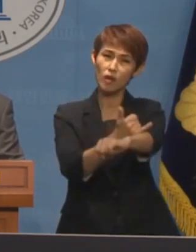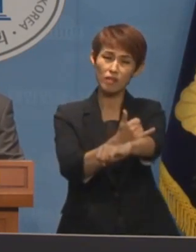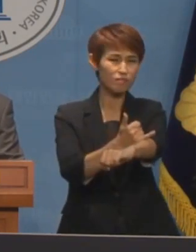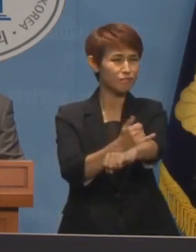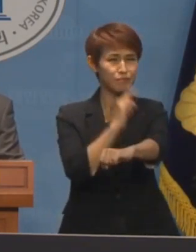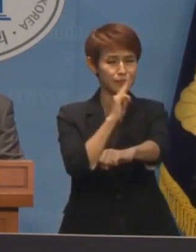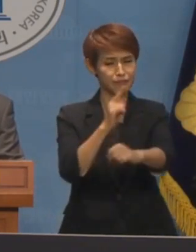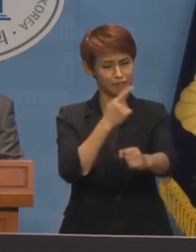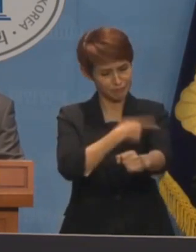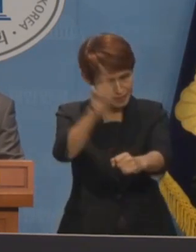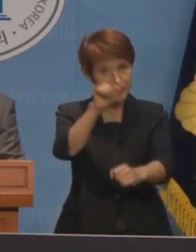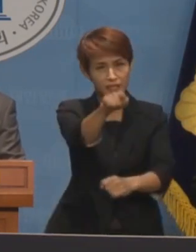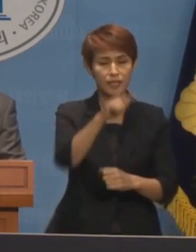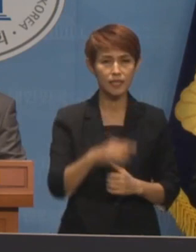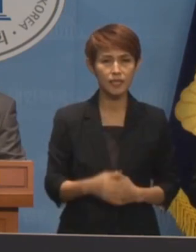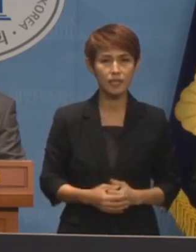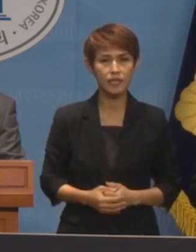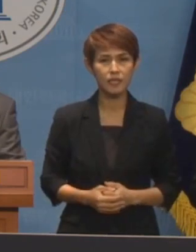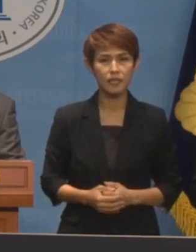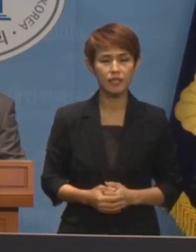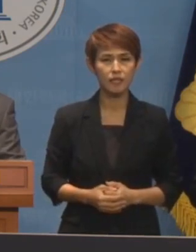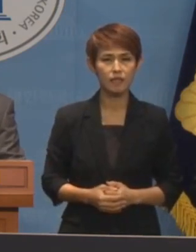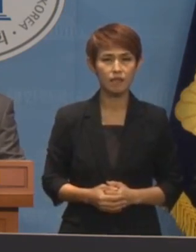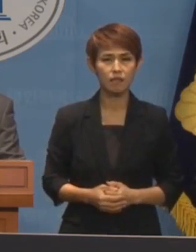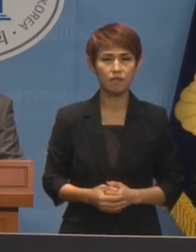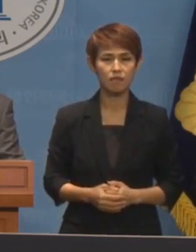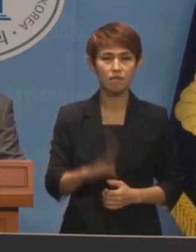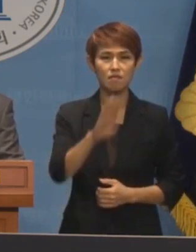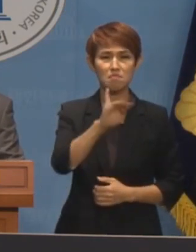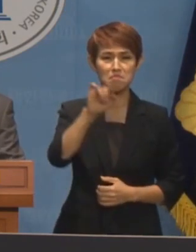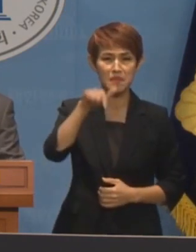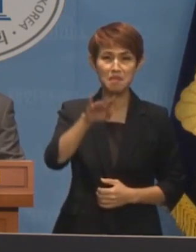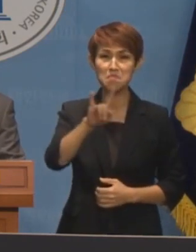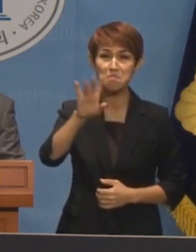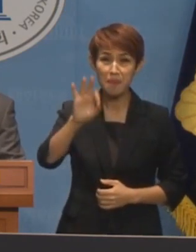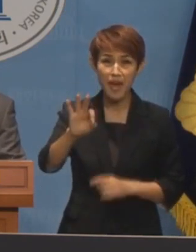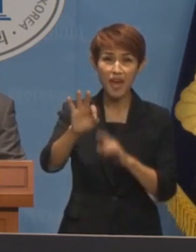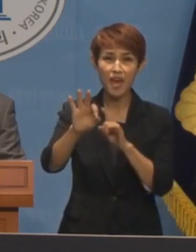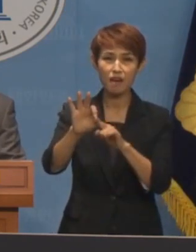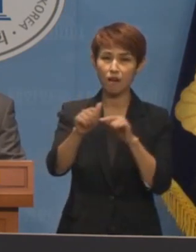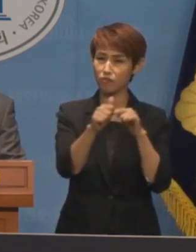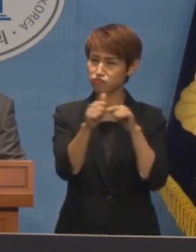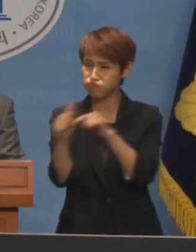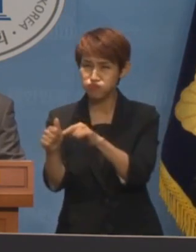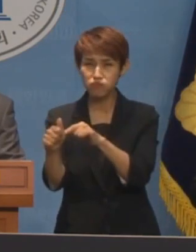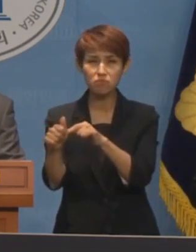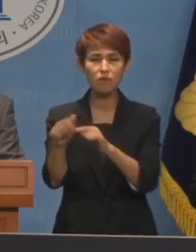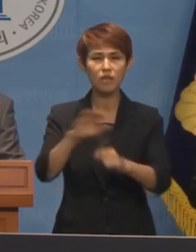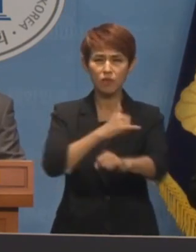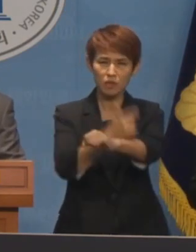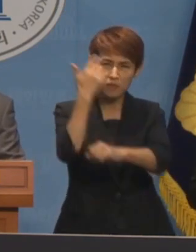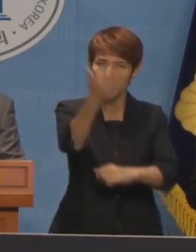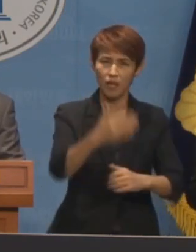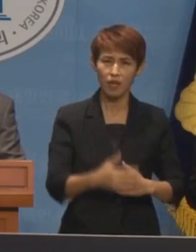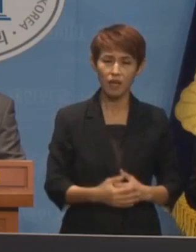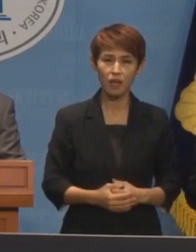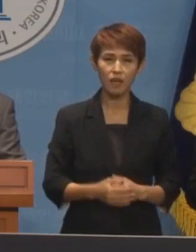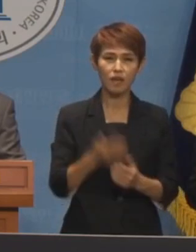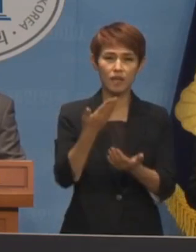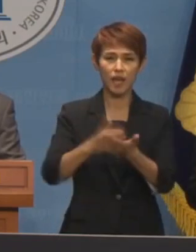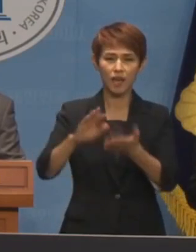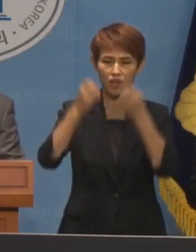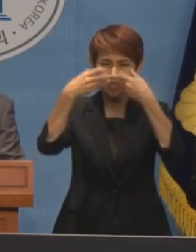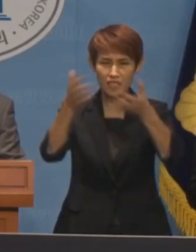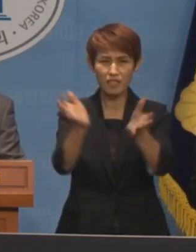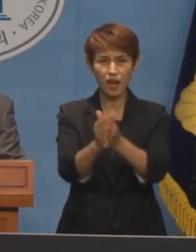없는 사람입니다. 가설에 불과한 빅뱅을 남에게 강요하는 것이 인권입니까? 개혁신당의 수준이